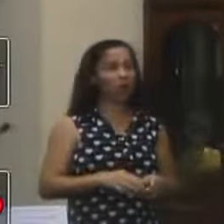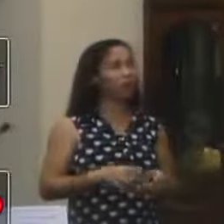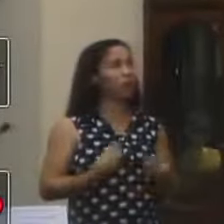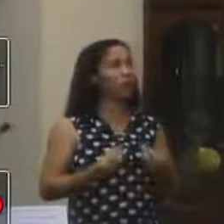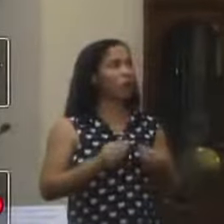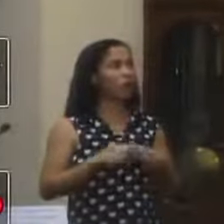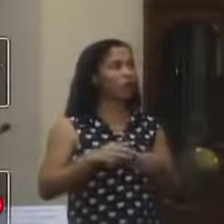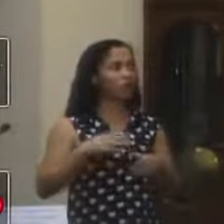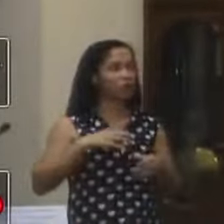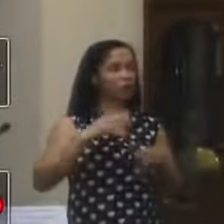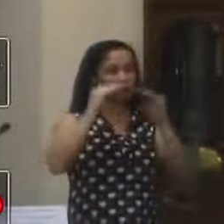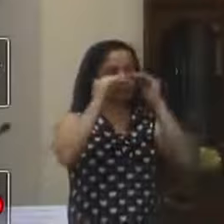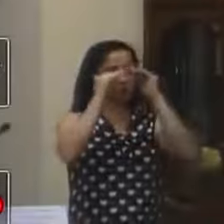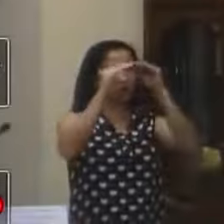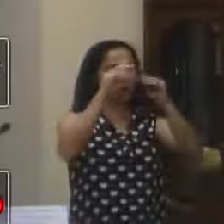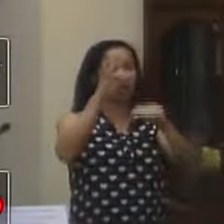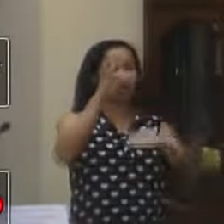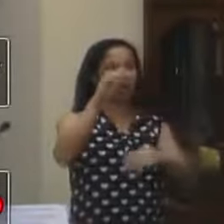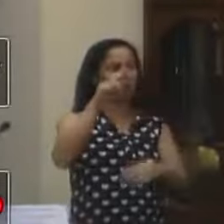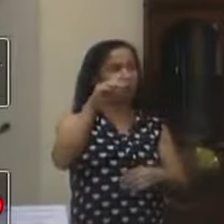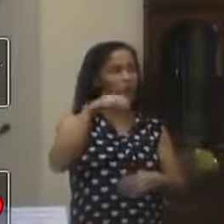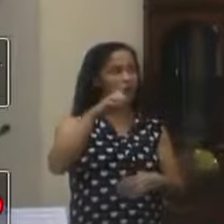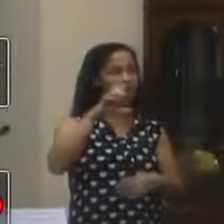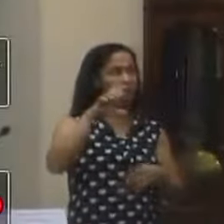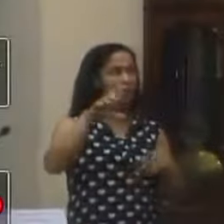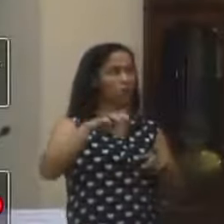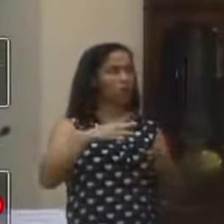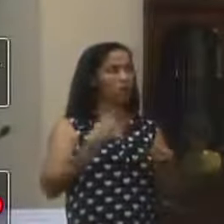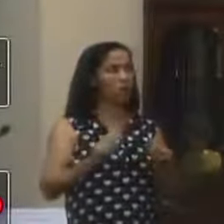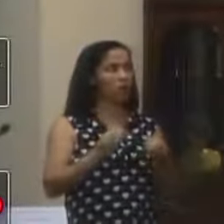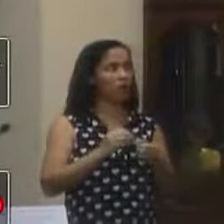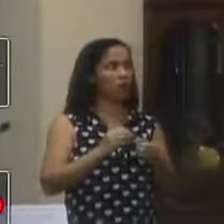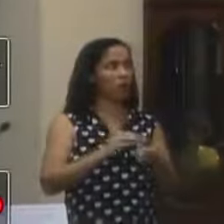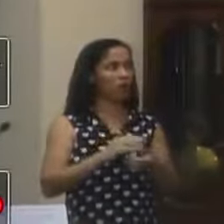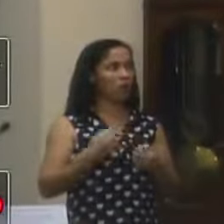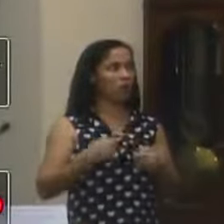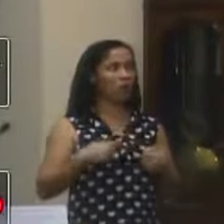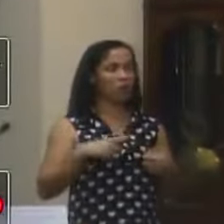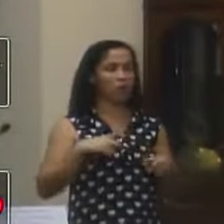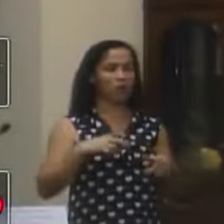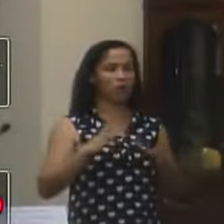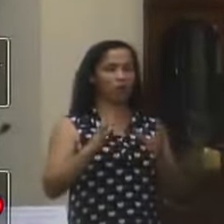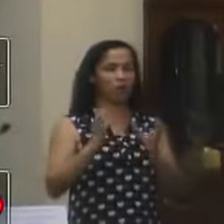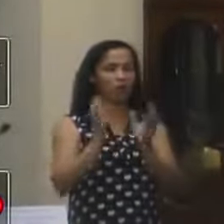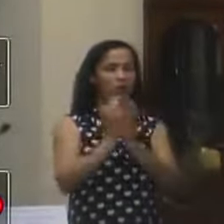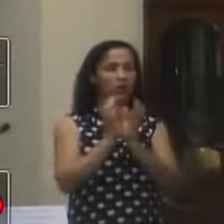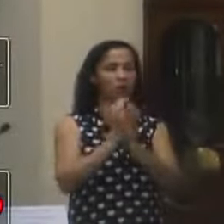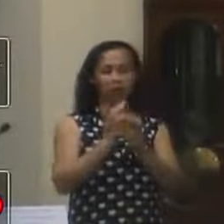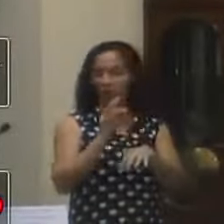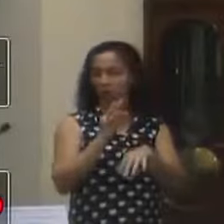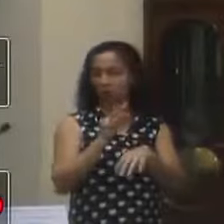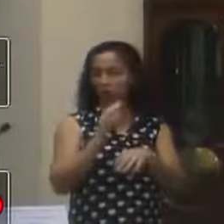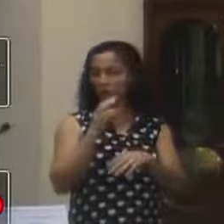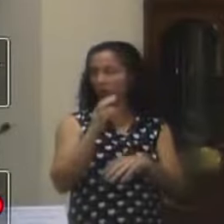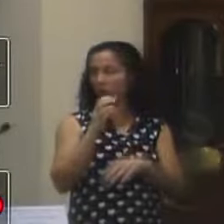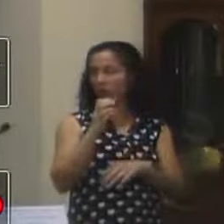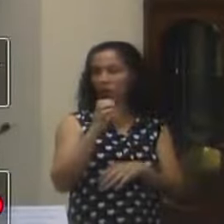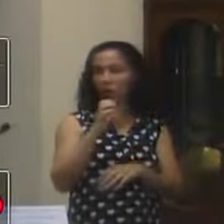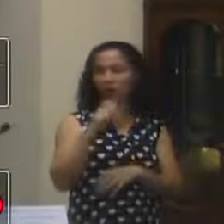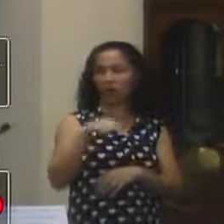eles consertaram, mas a água que mina afundou tudo. Eu falei, César, precisa mandar uma equipe para... Hoje, fazendo o teste de